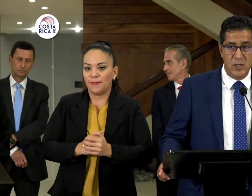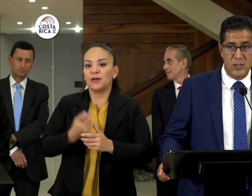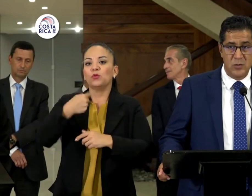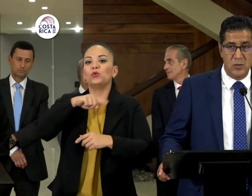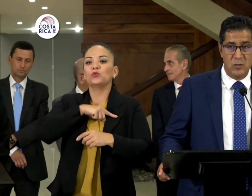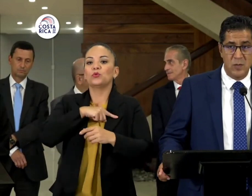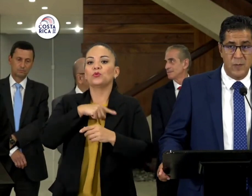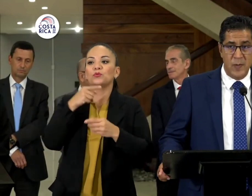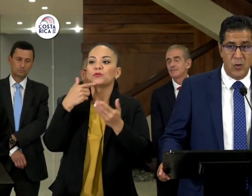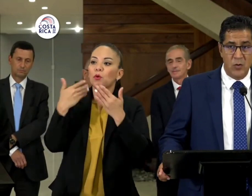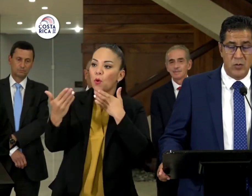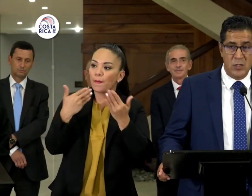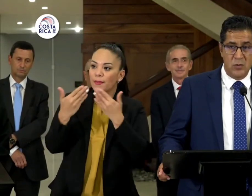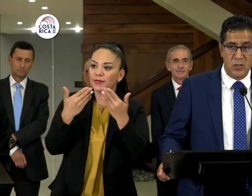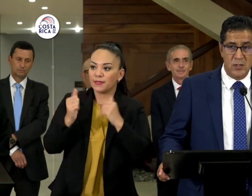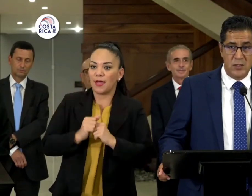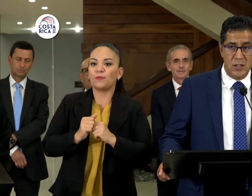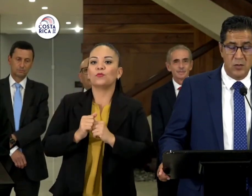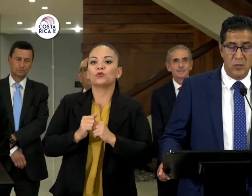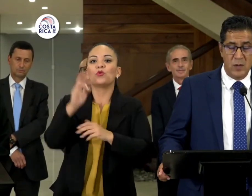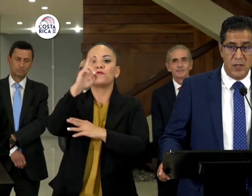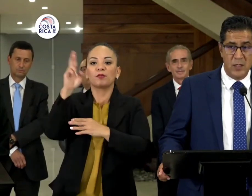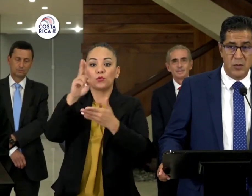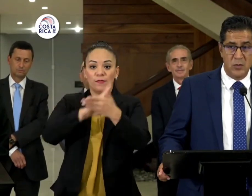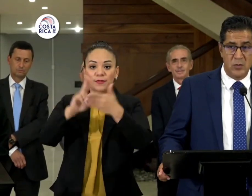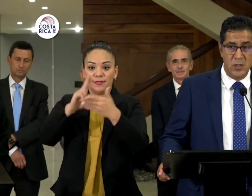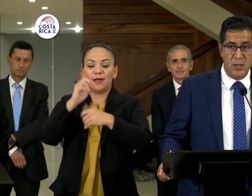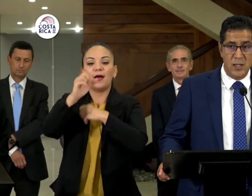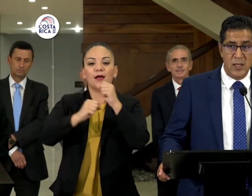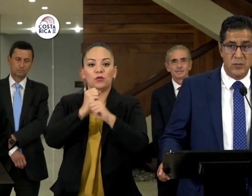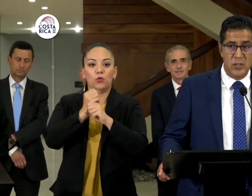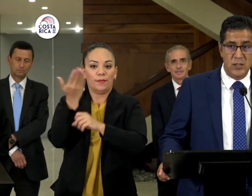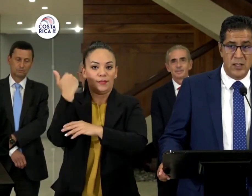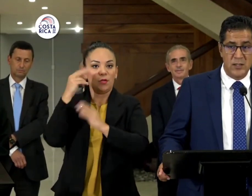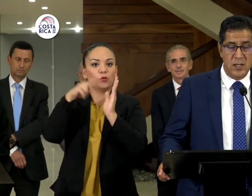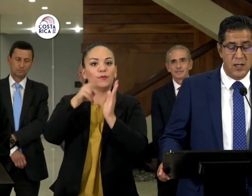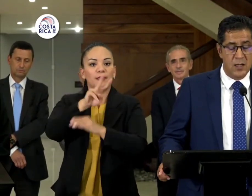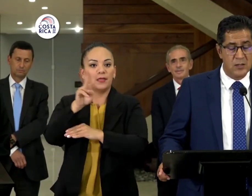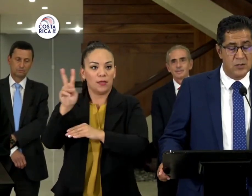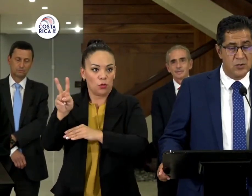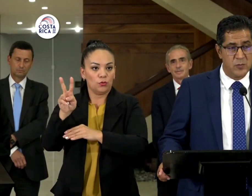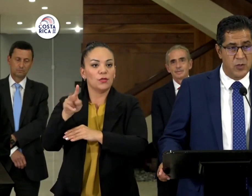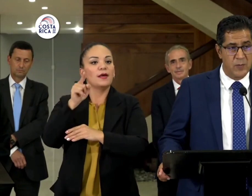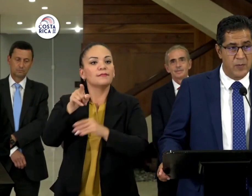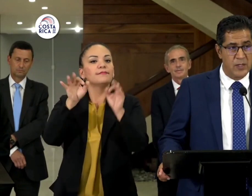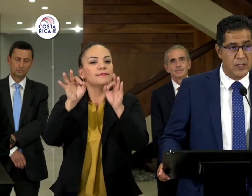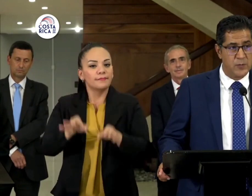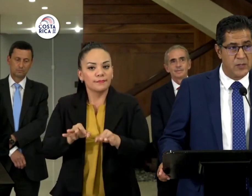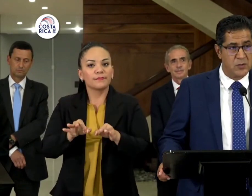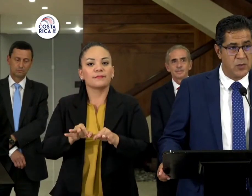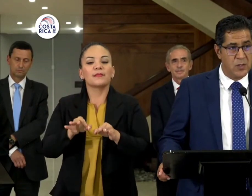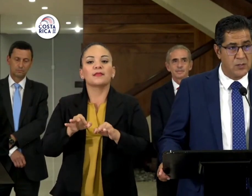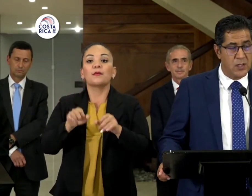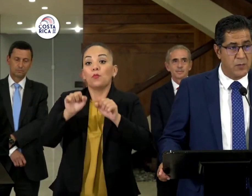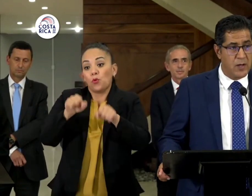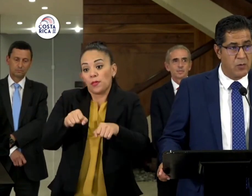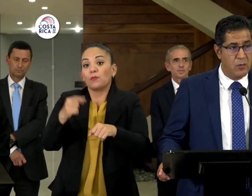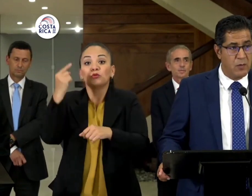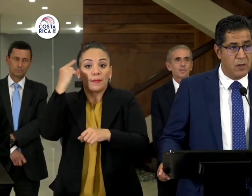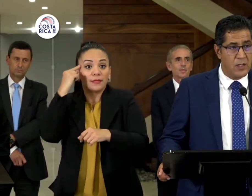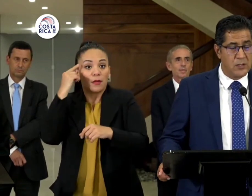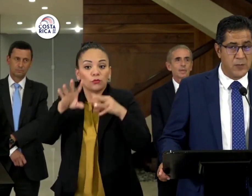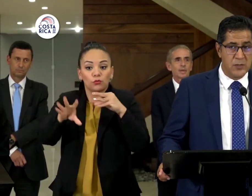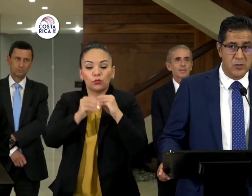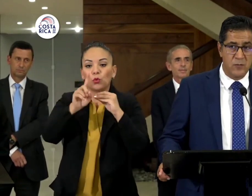hicimos la conversación con los rectores en el 2022, teníamos certeza de que el ejercicio nos podía permitir espacio. Sin